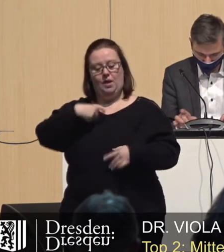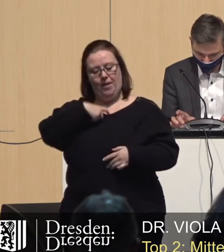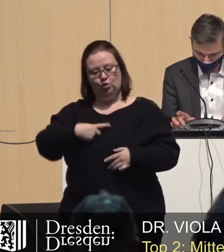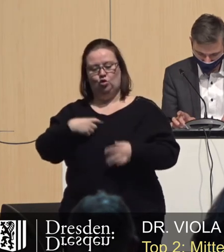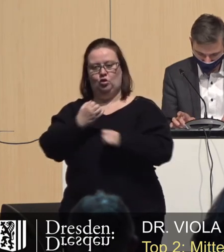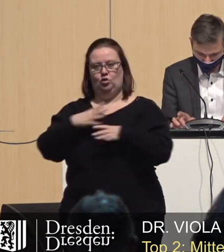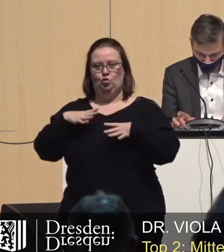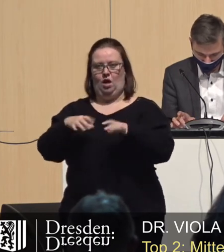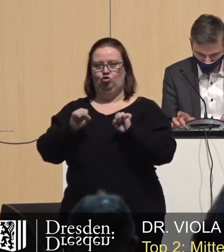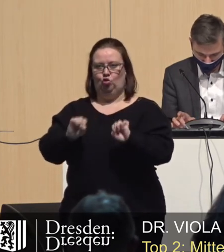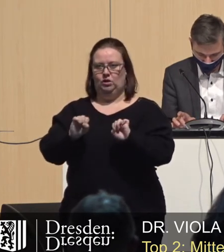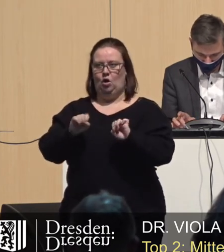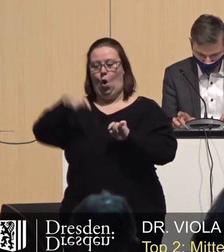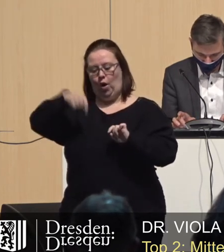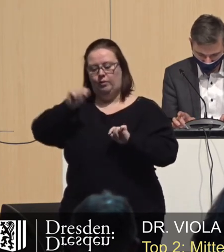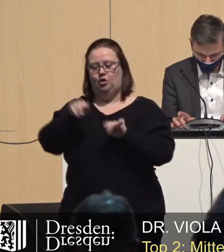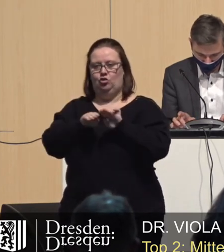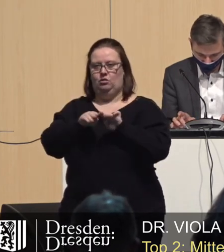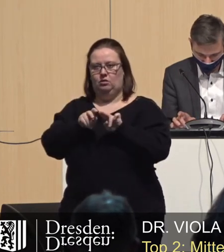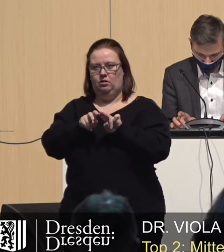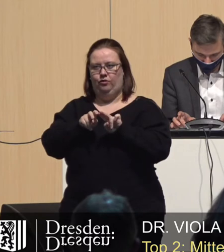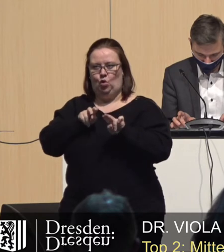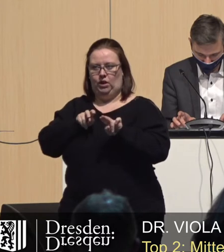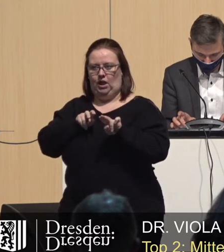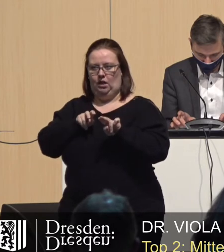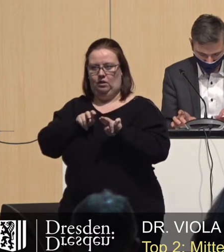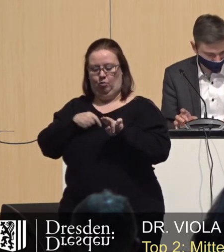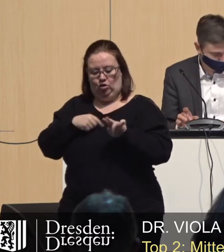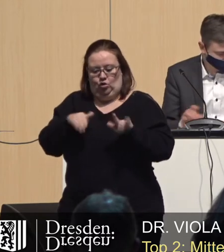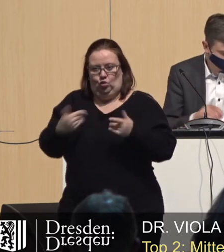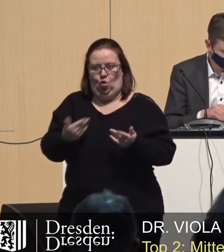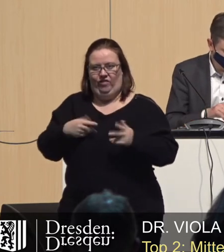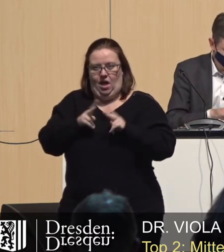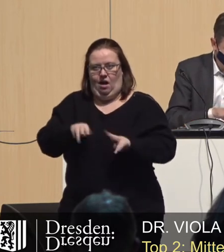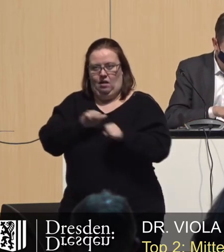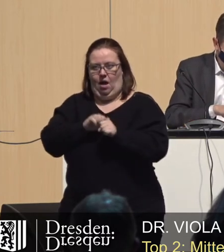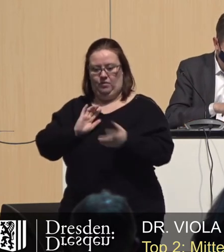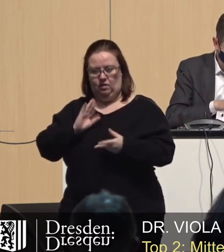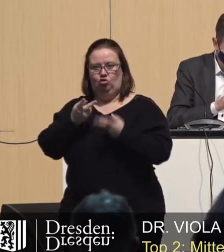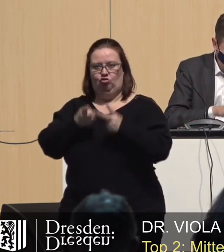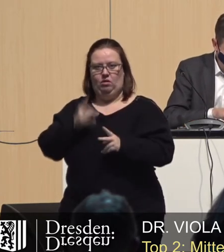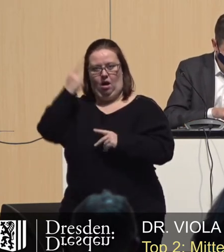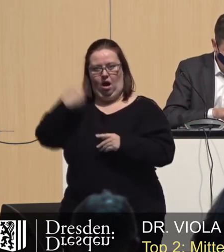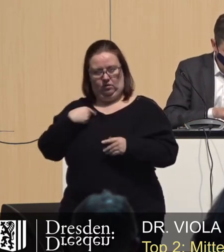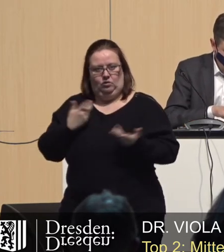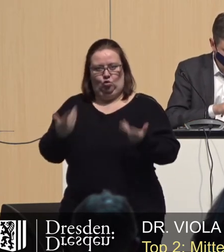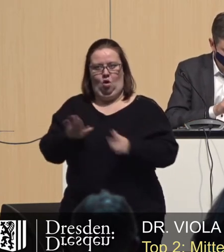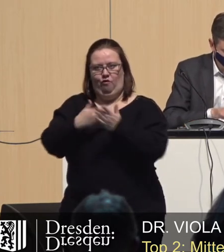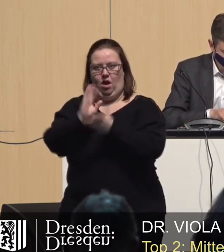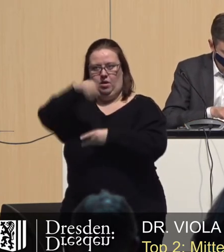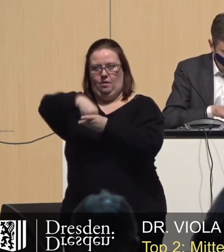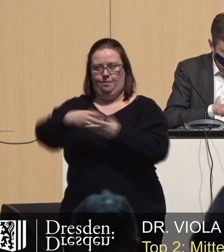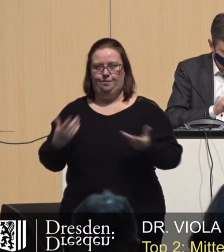persönlicher Gesundheitsschutz, tritt heute Abend hier zurück. Das gehört zu diesem Ehrenamt, Stadtrat und Stadträtin zu sein,